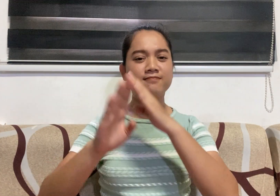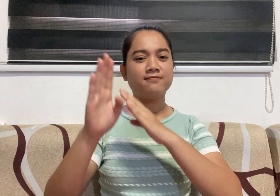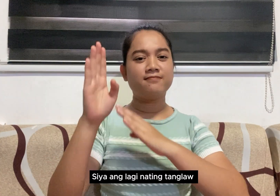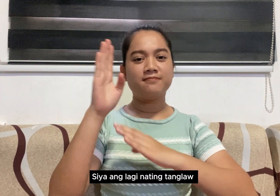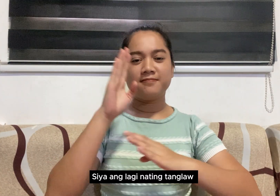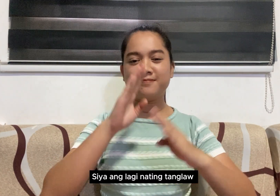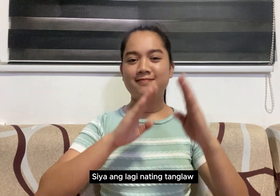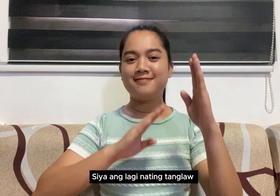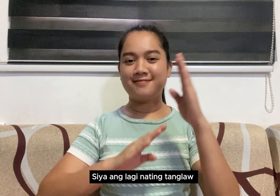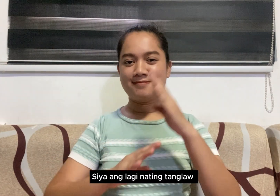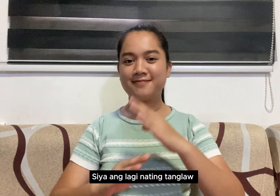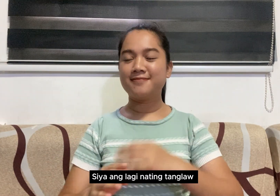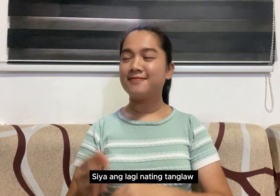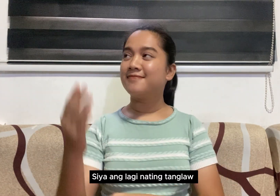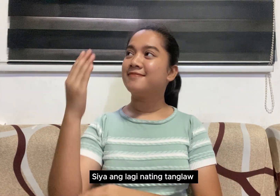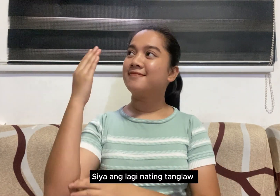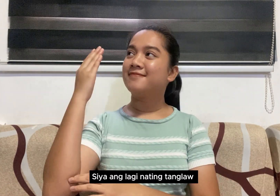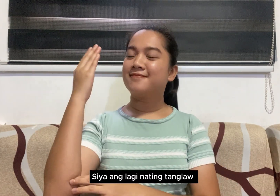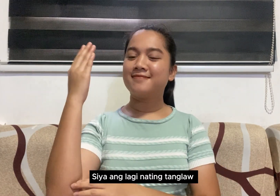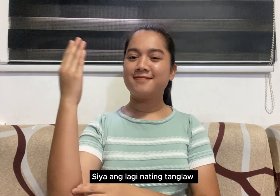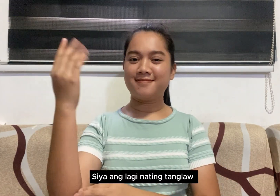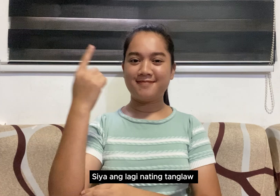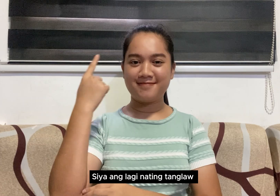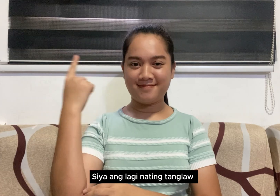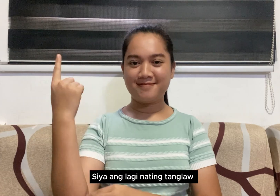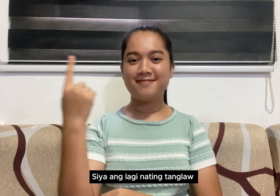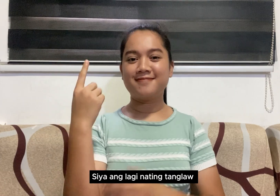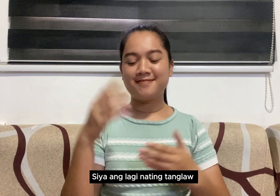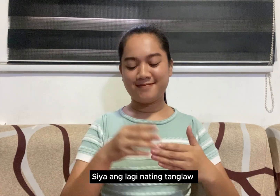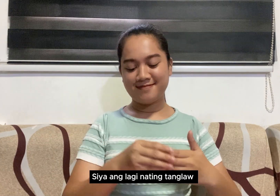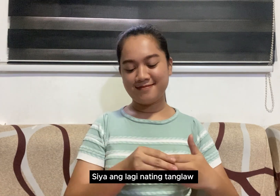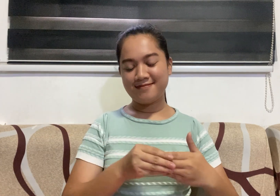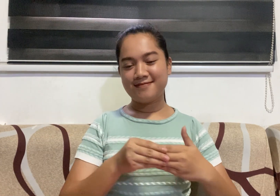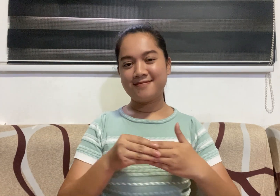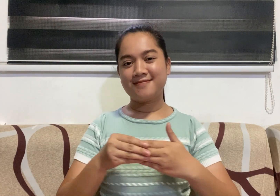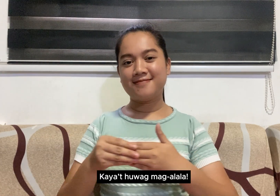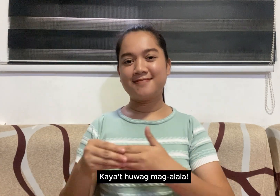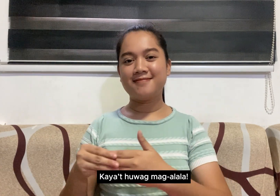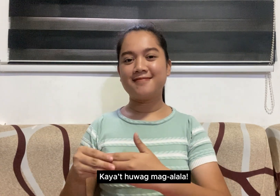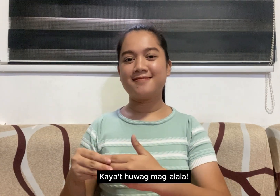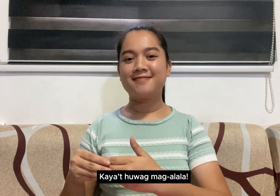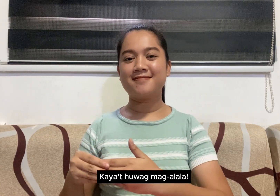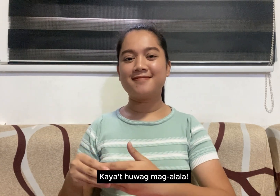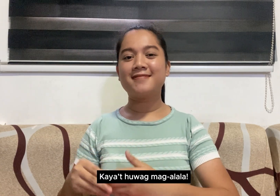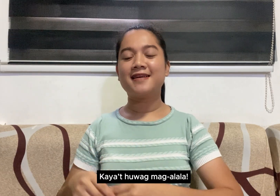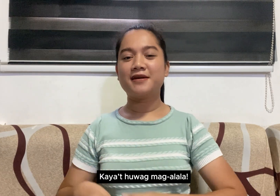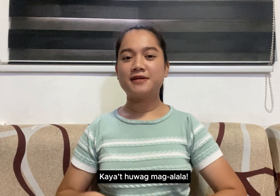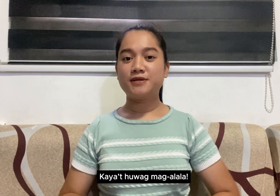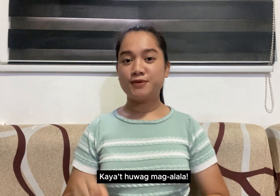Siya ang lagi nating tanglaw, kaya't huwag mag-alala.